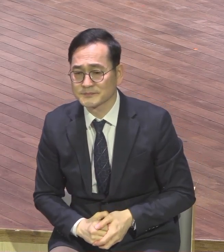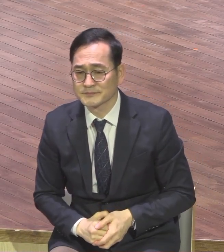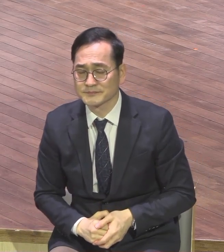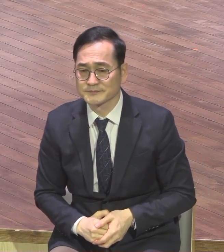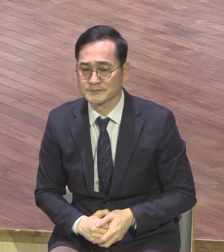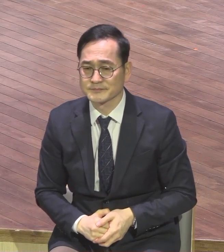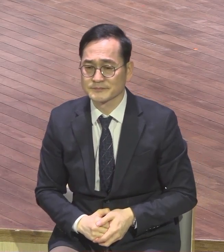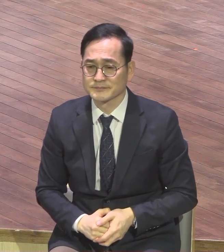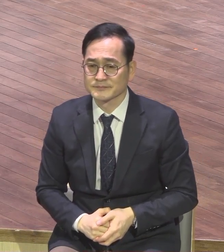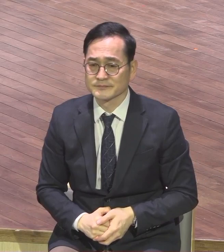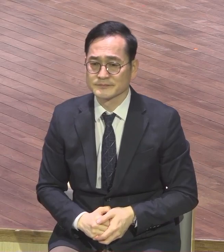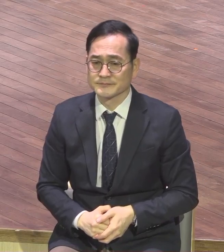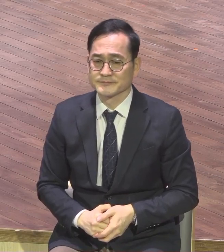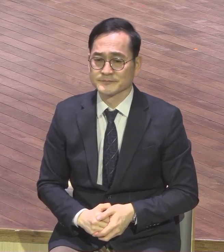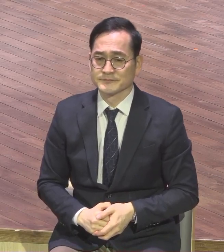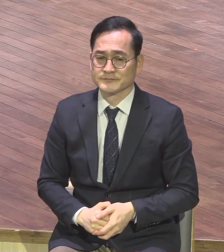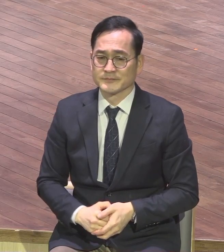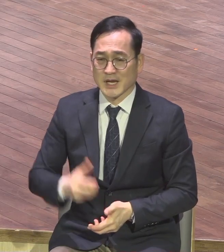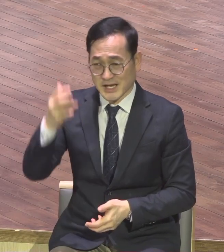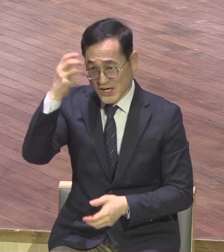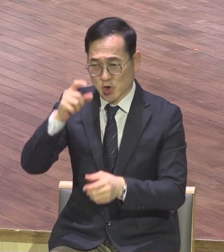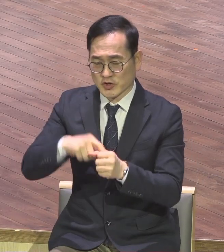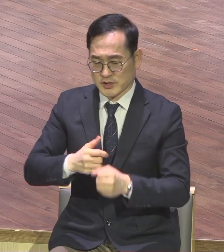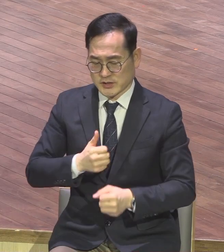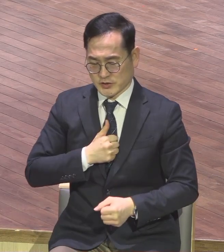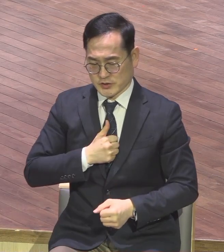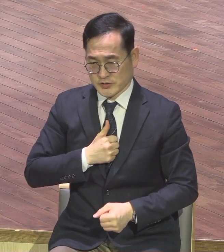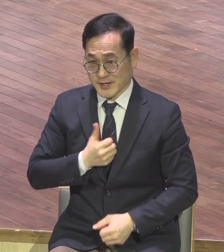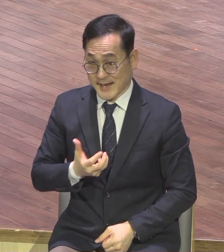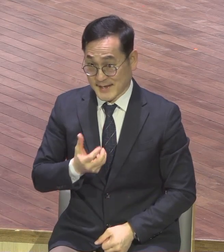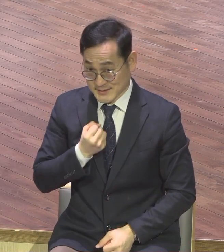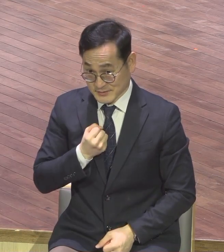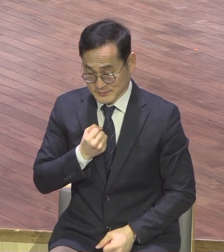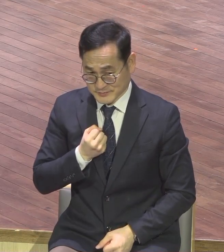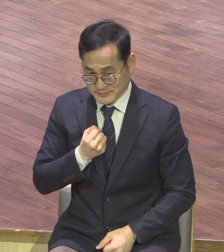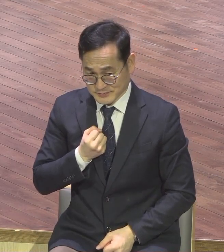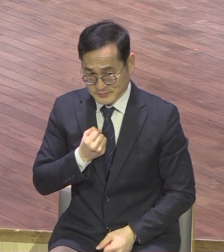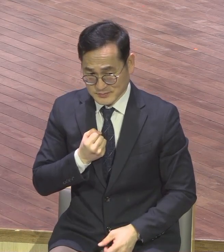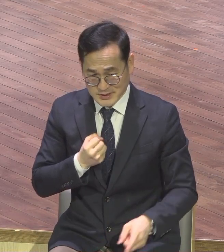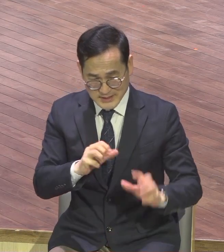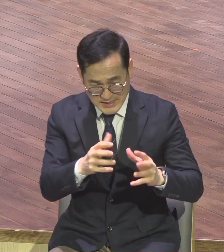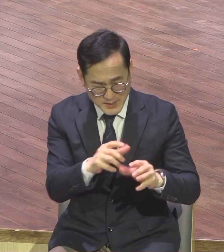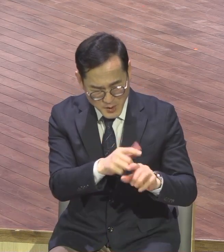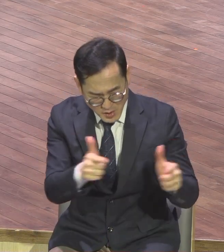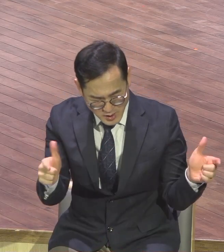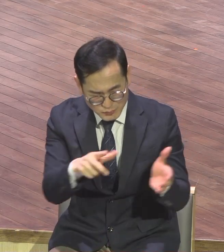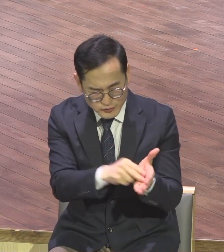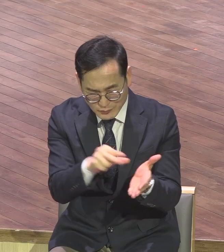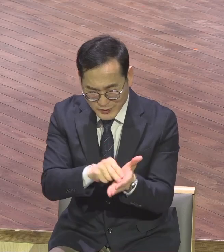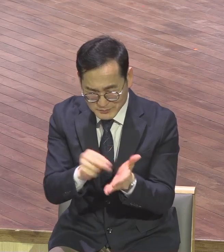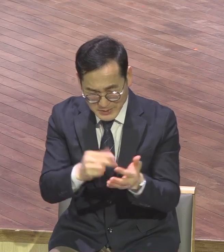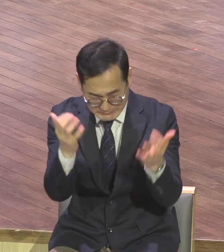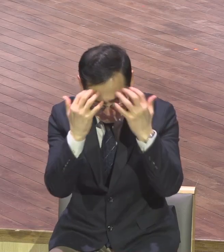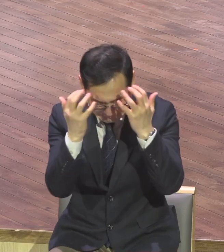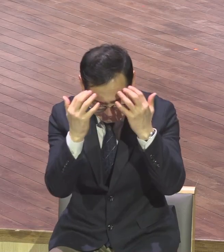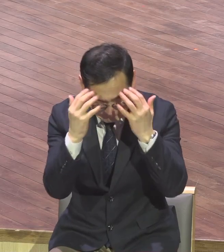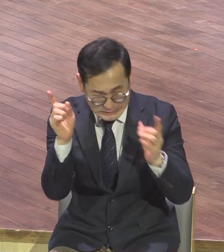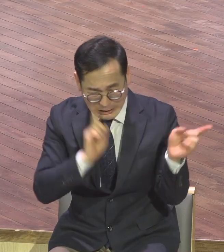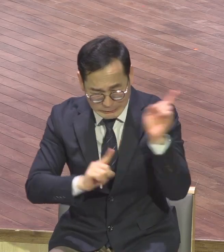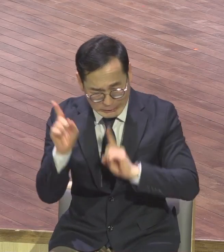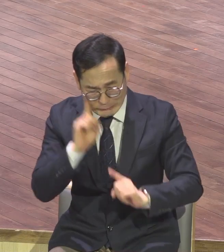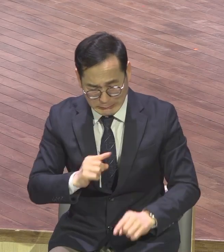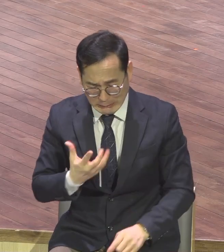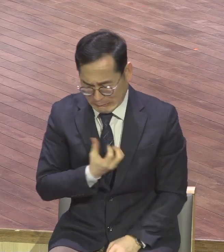하는 영적 정체성, 이걸 가지고 있으면 세상에 무슨 서론적인 것 때문에 상처받고 시험들고 흔들리고 그래 안